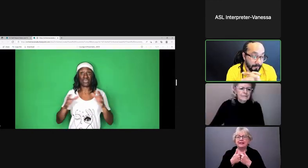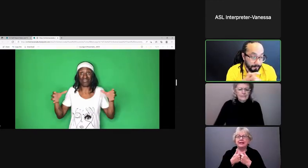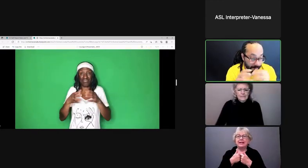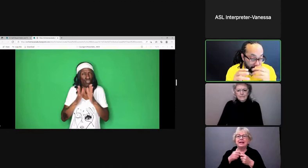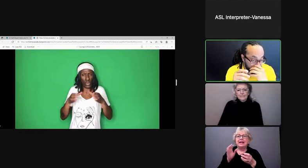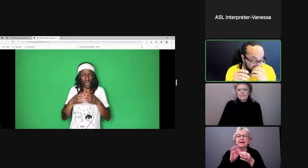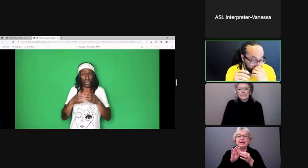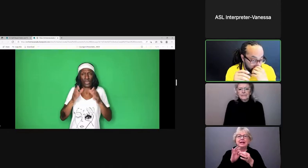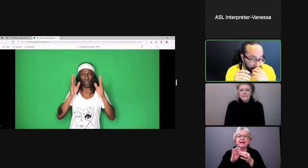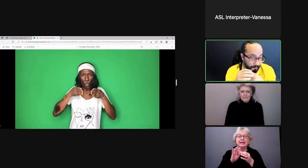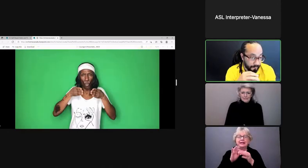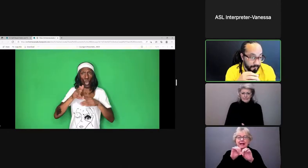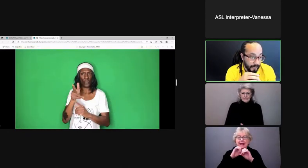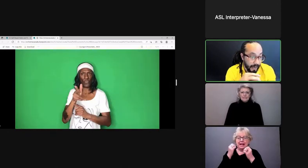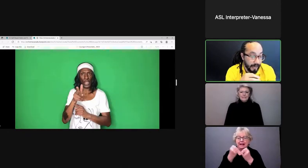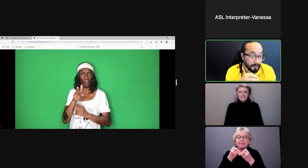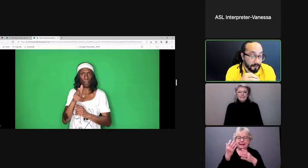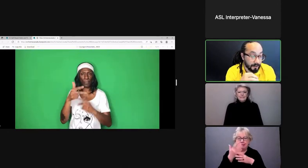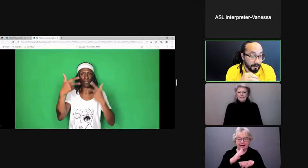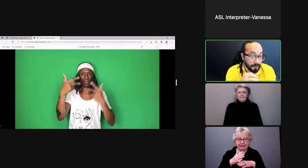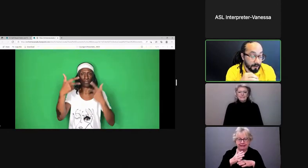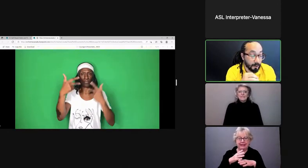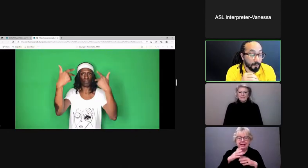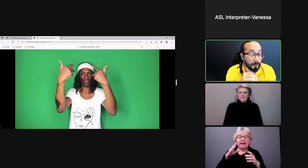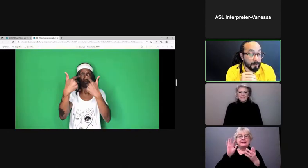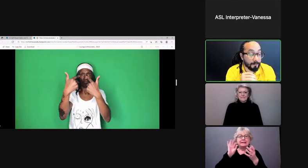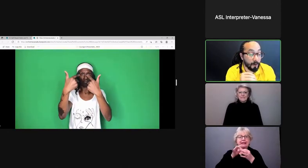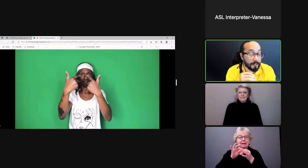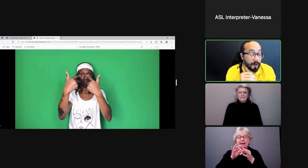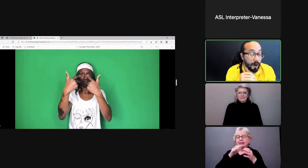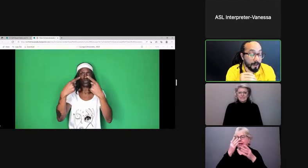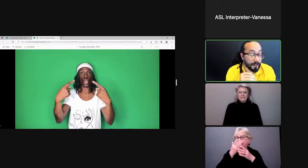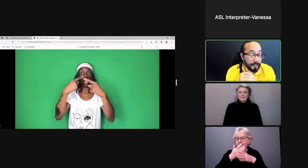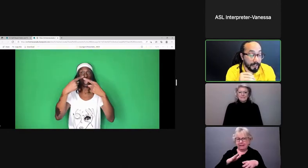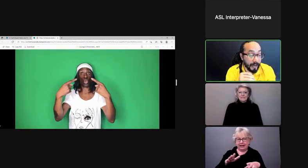l'équipe était prête, les interprètes étaient prêts.